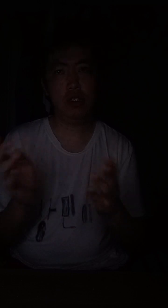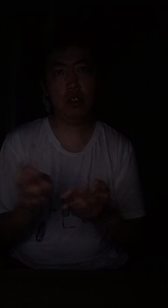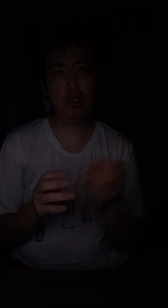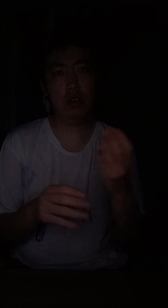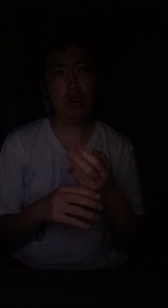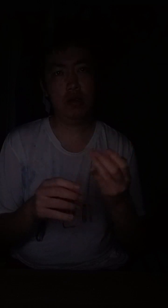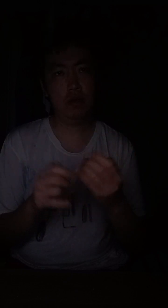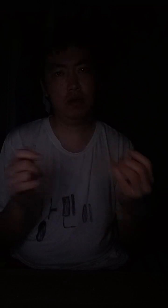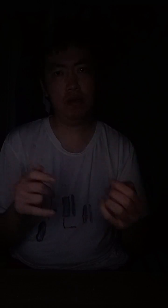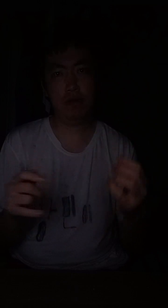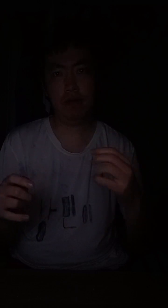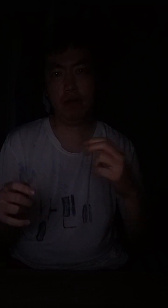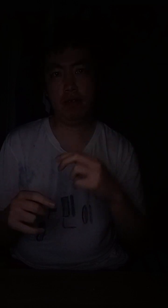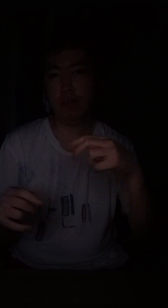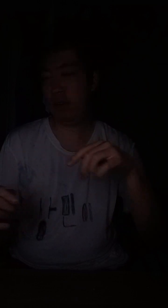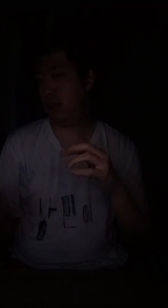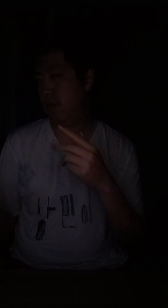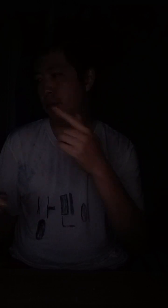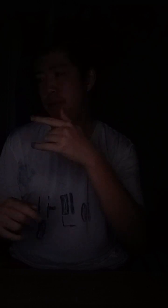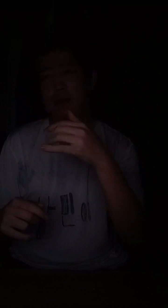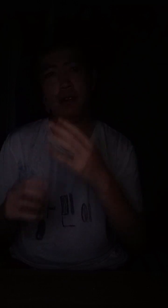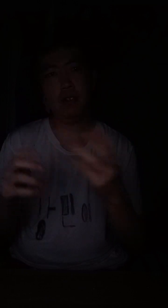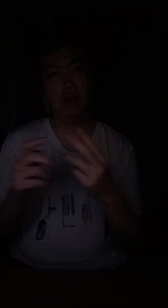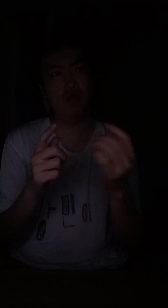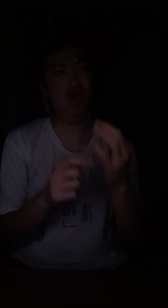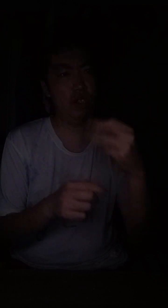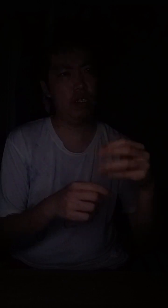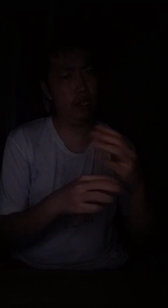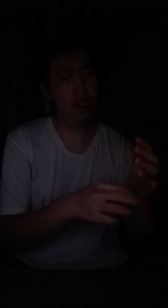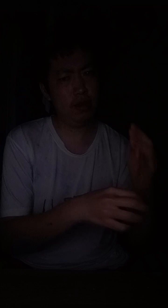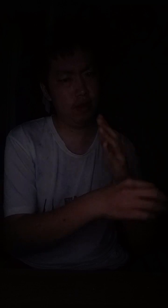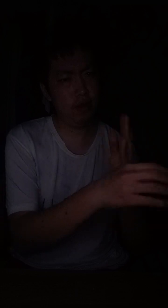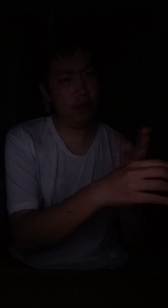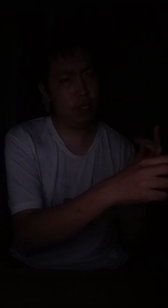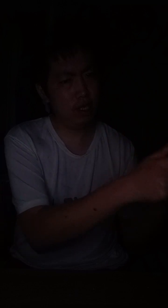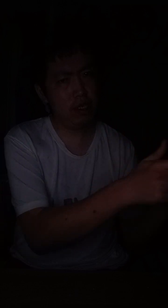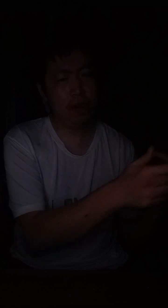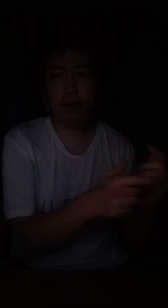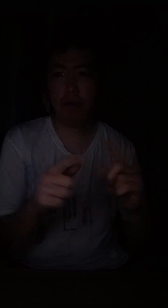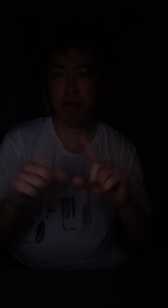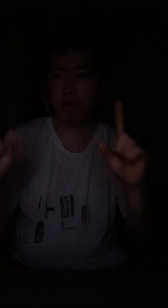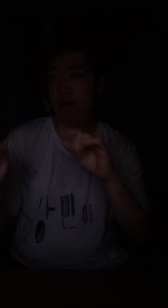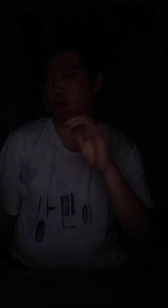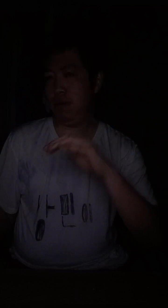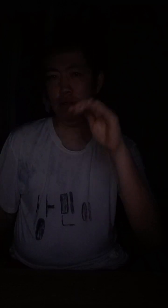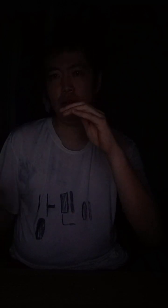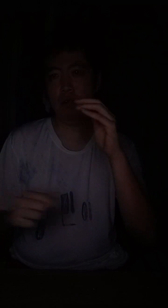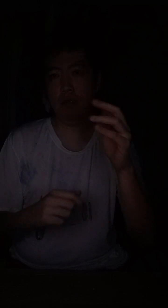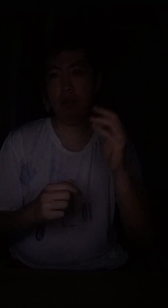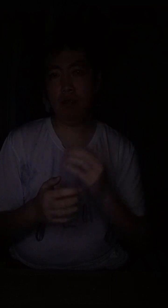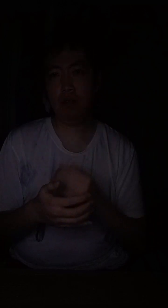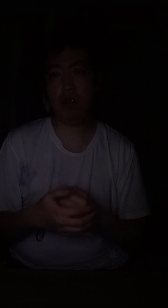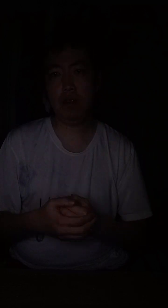명품백 축소 논란을 일으킨 박장범 사장 후보자를 향한 반대 목소리 역시 커지고 있습니다. 땡윤 뉴스의 조롱